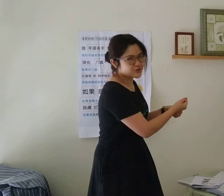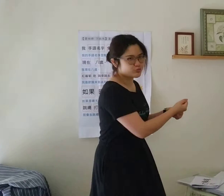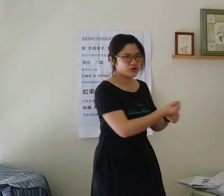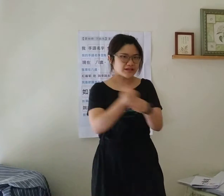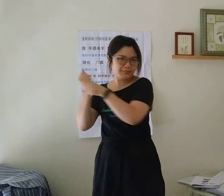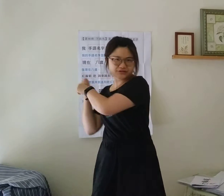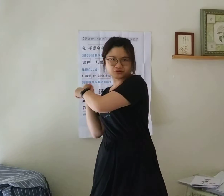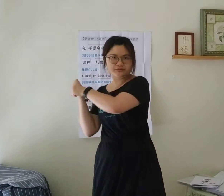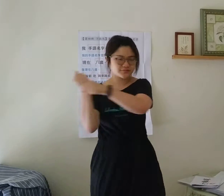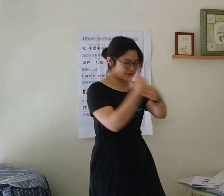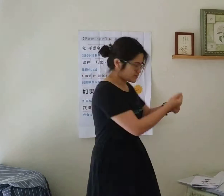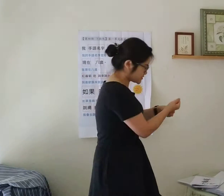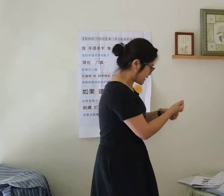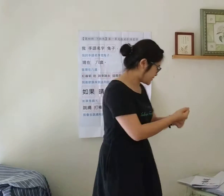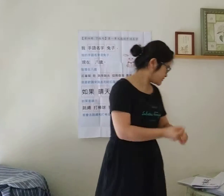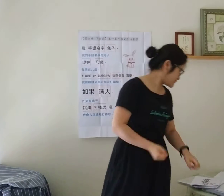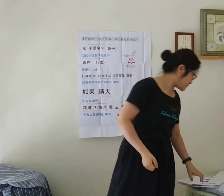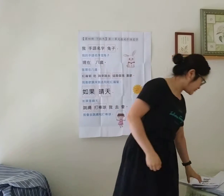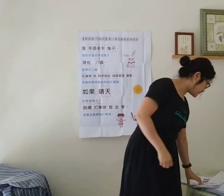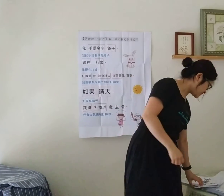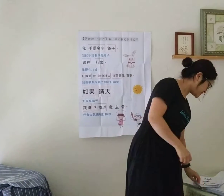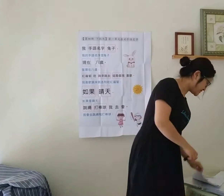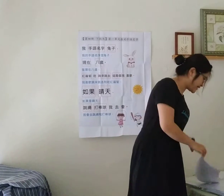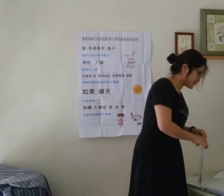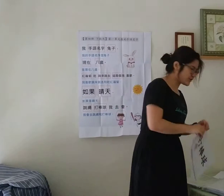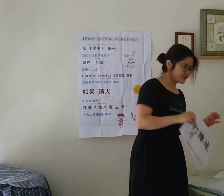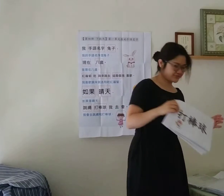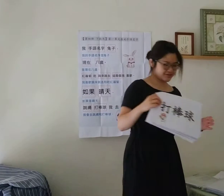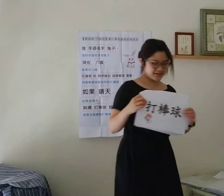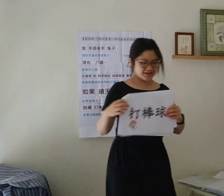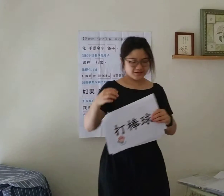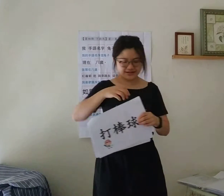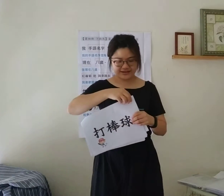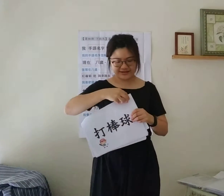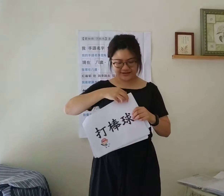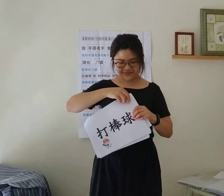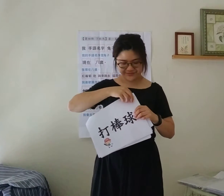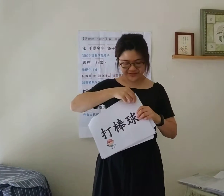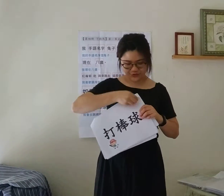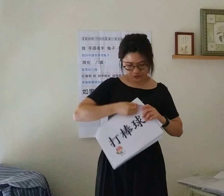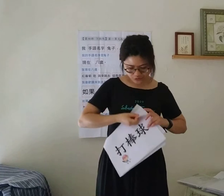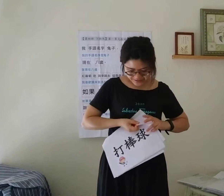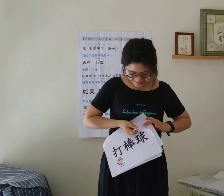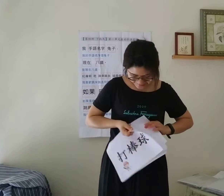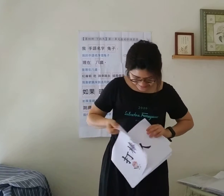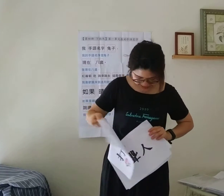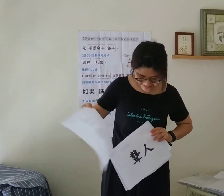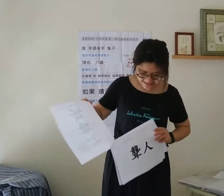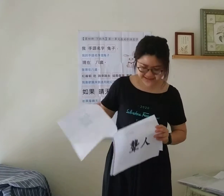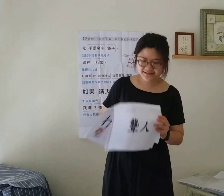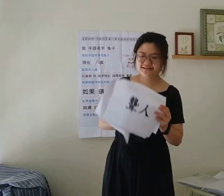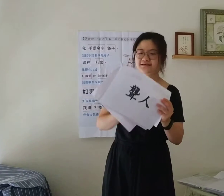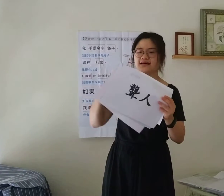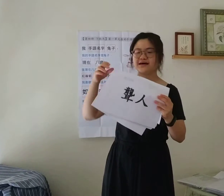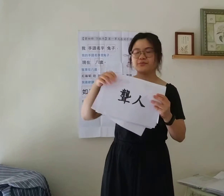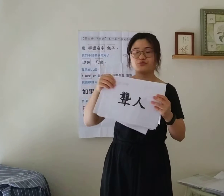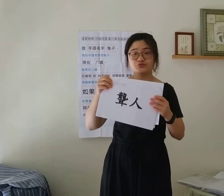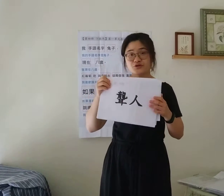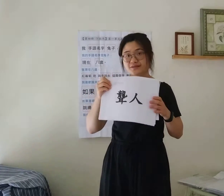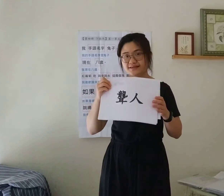不会打棒球，可是打棒球的手语就是这样哦。那呢，我们继续来看下一个单字，是补充的单